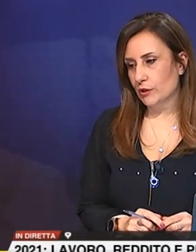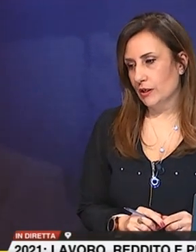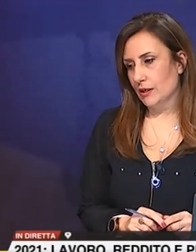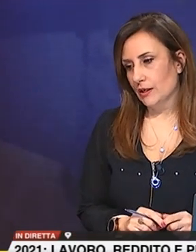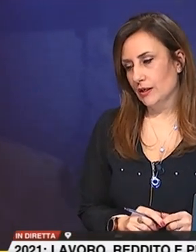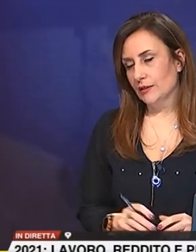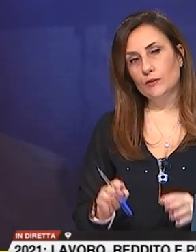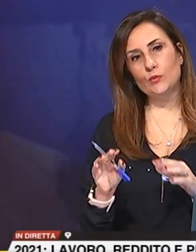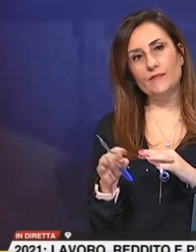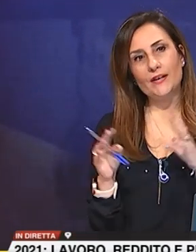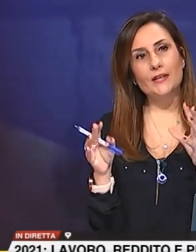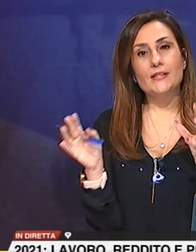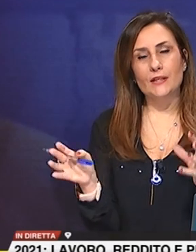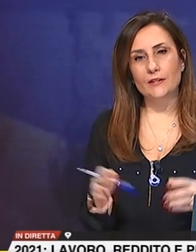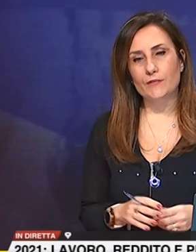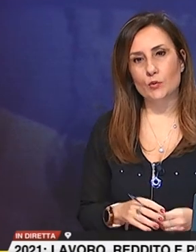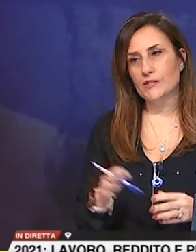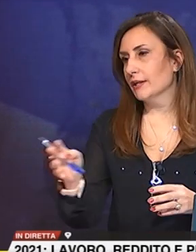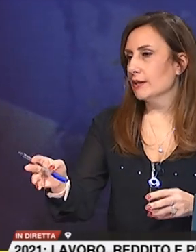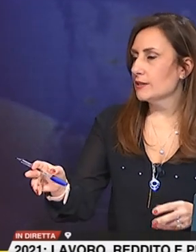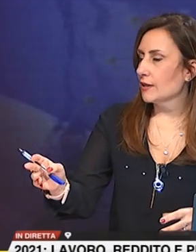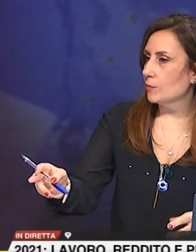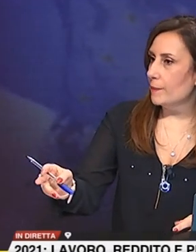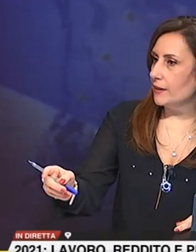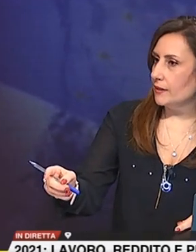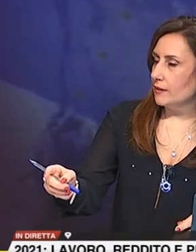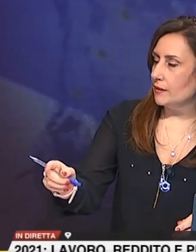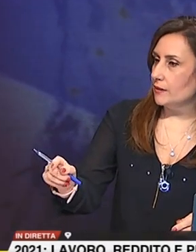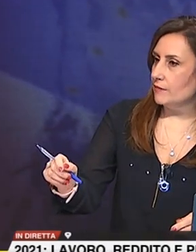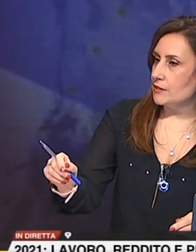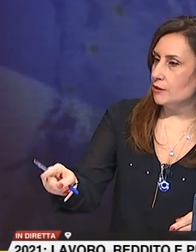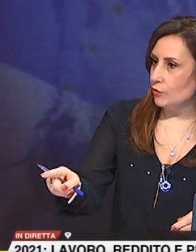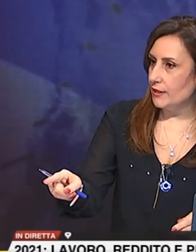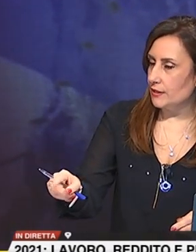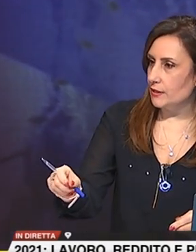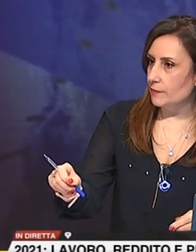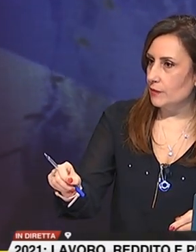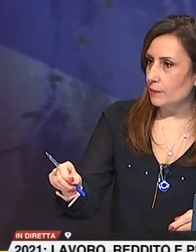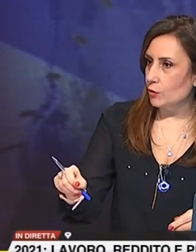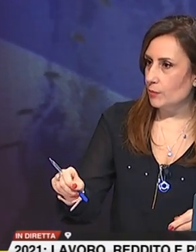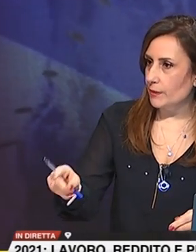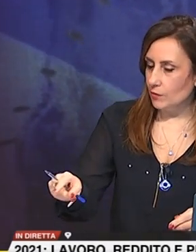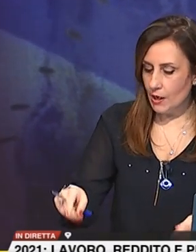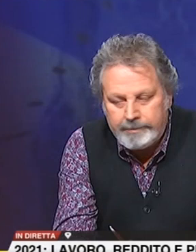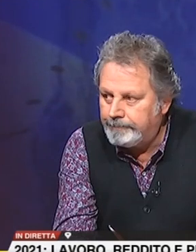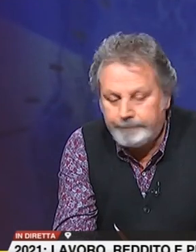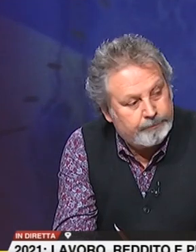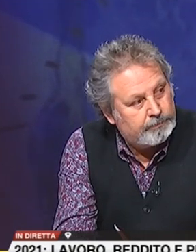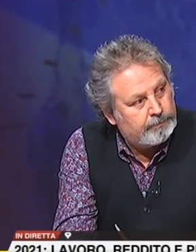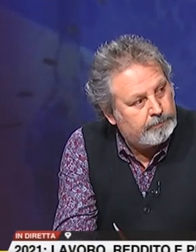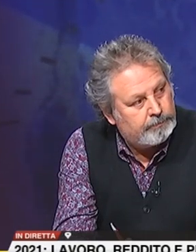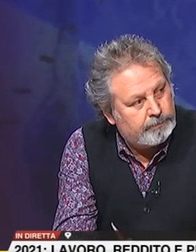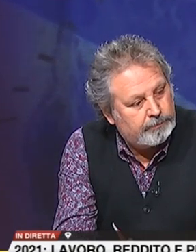adesso di varie iniziative, di una serie che iniziano, mi pare che di aver sentito venerdì, Paulino Barbiero. Sì, venerdì. Ecco,